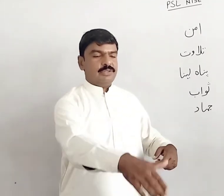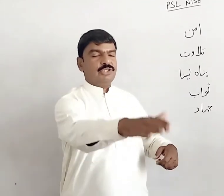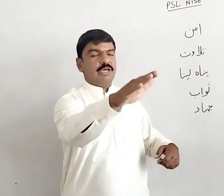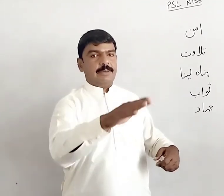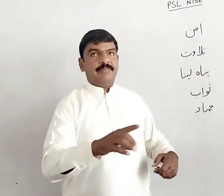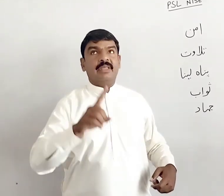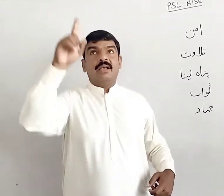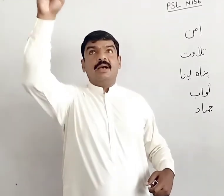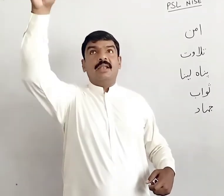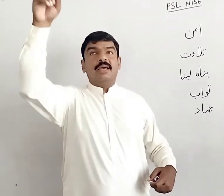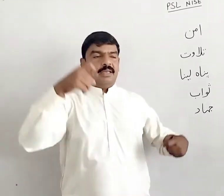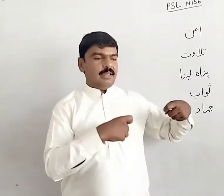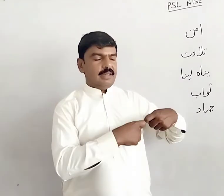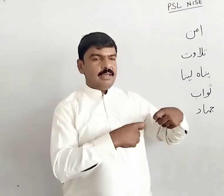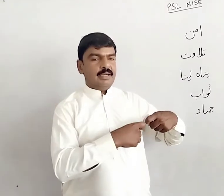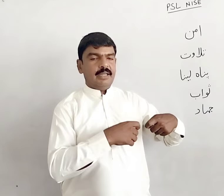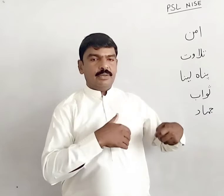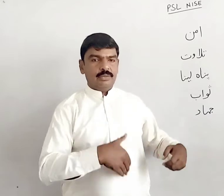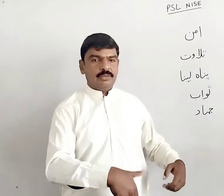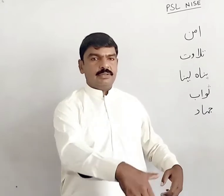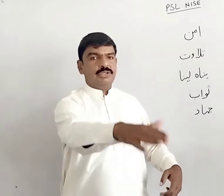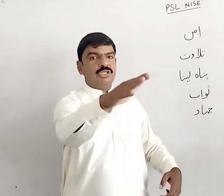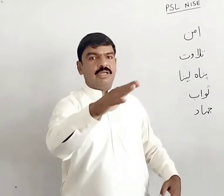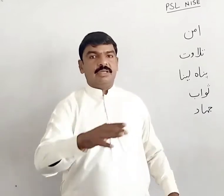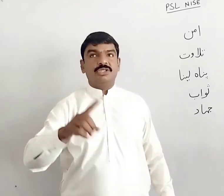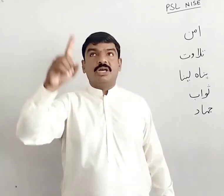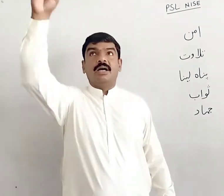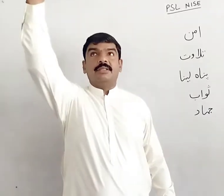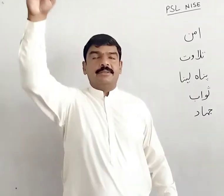کو جانا، اللہ کے لیے لڑنے کو جانا، جہاد۔